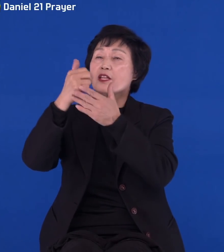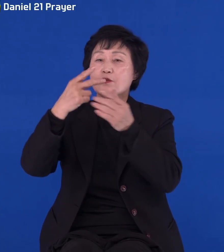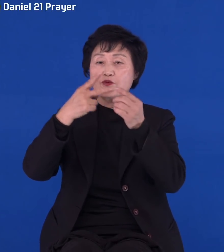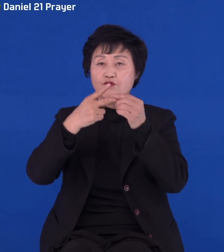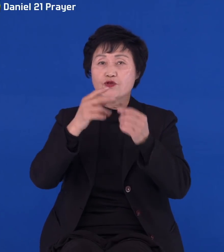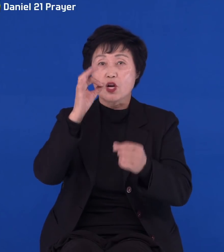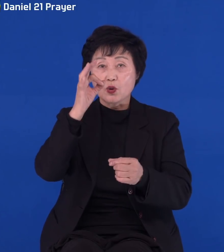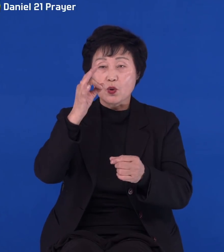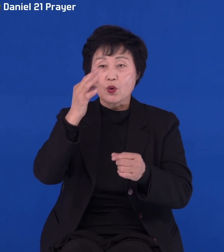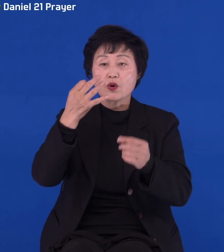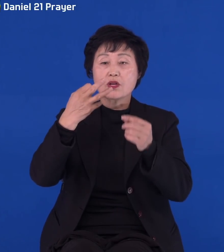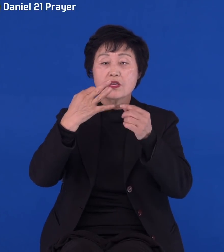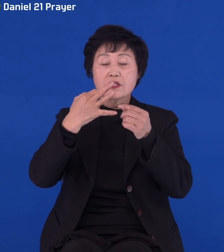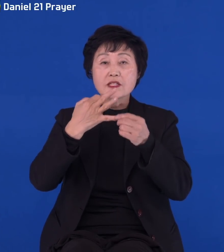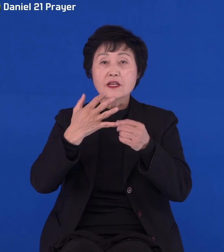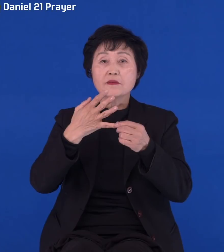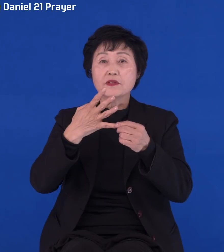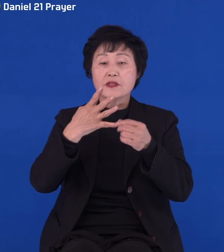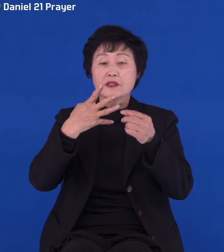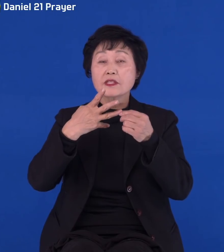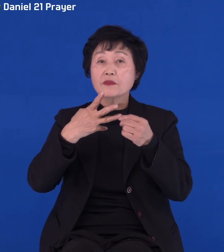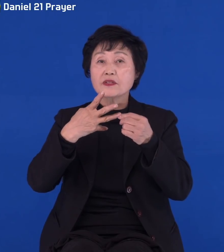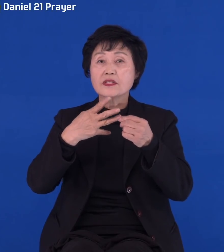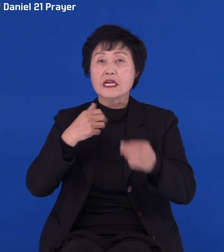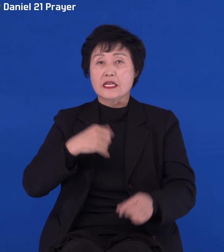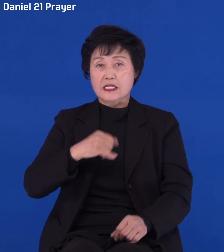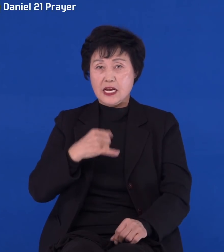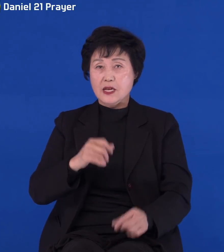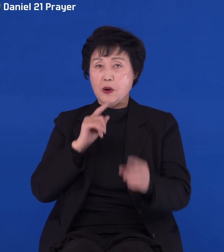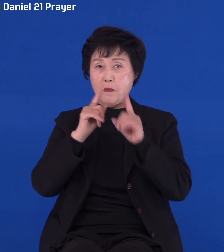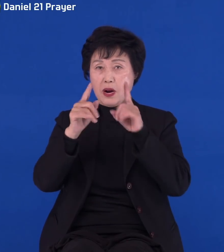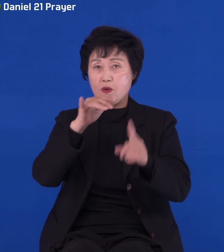셋째는 자녀라고 합니다. 주님이 굉장히 슬퍼하세요.